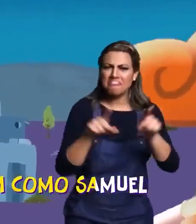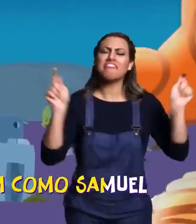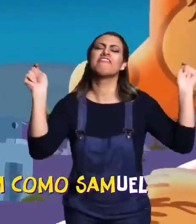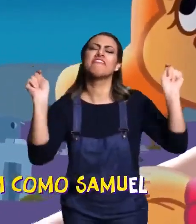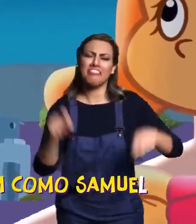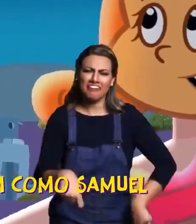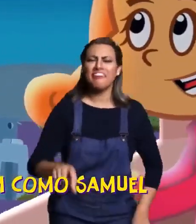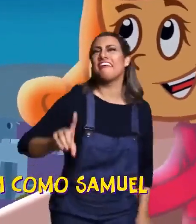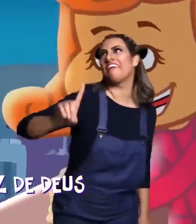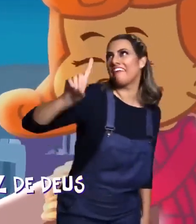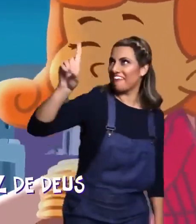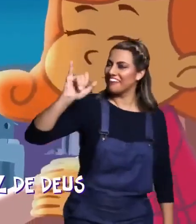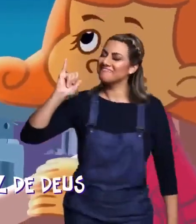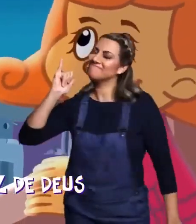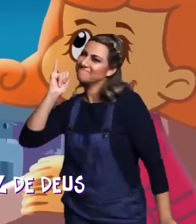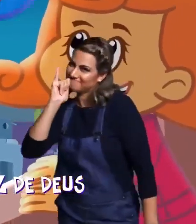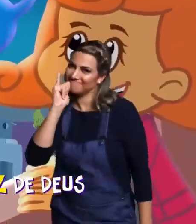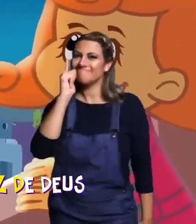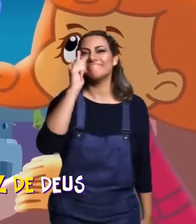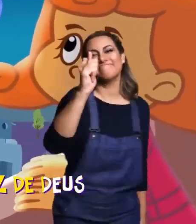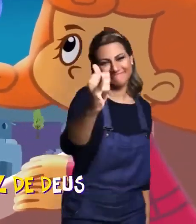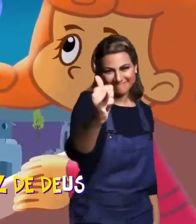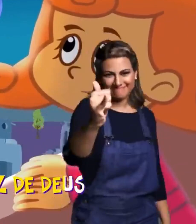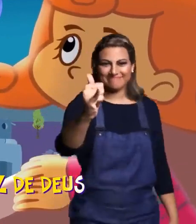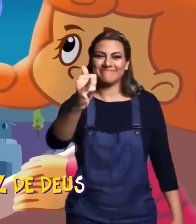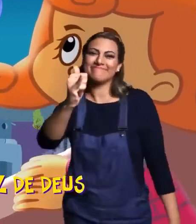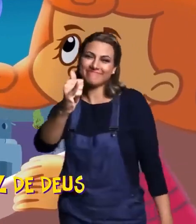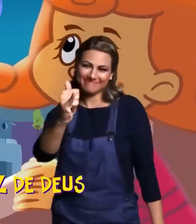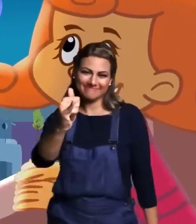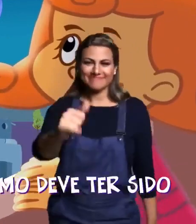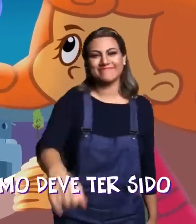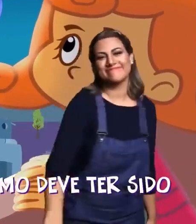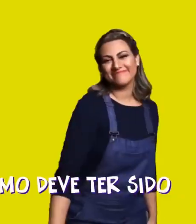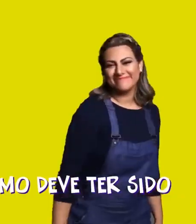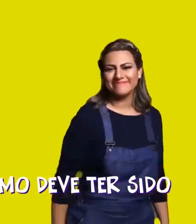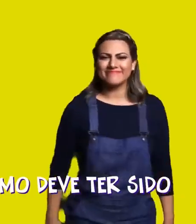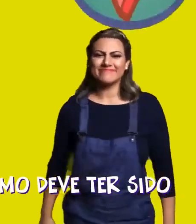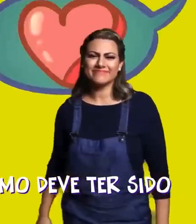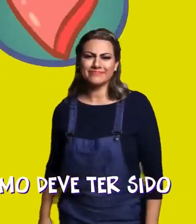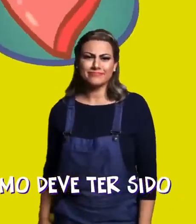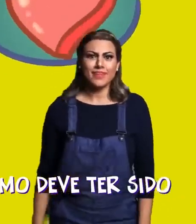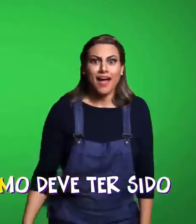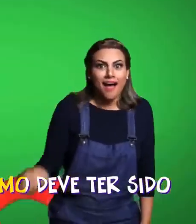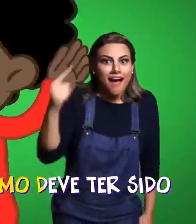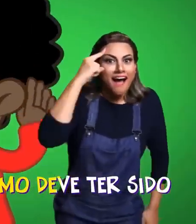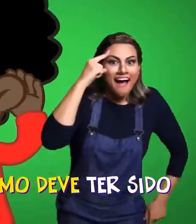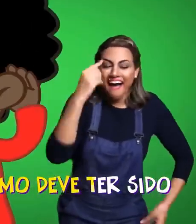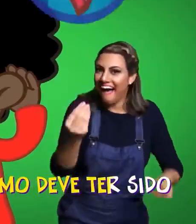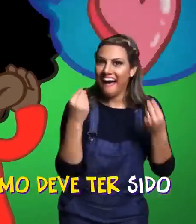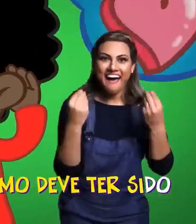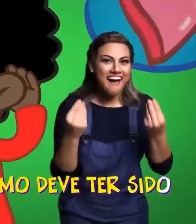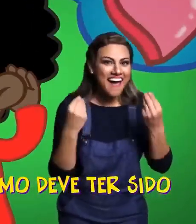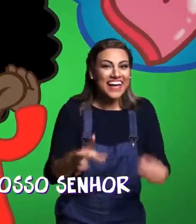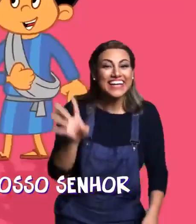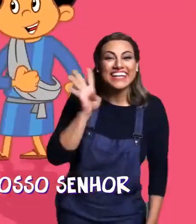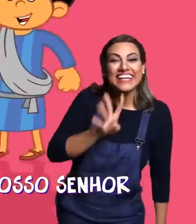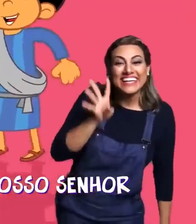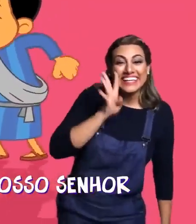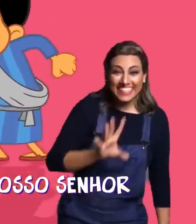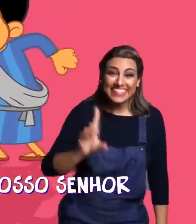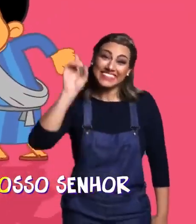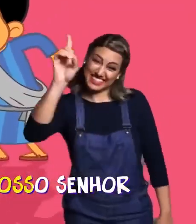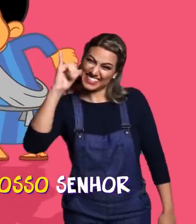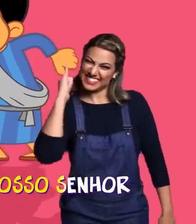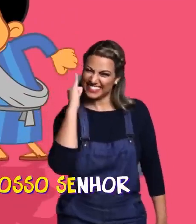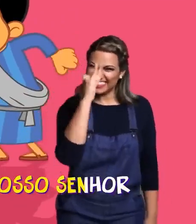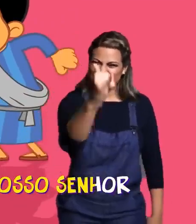como Samuel e ouvir a voz de Deus. Imagina que legal, como deve ter sido ouvir